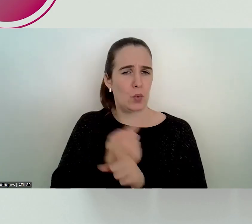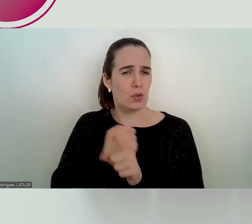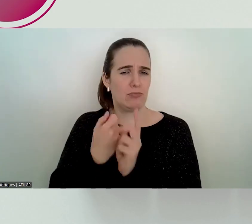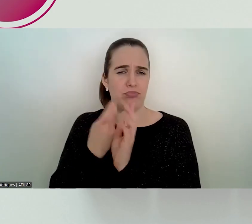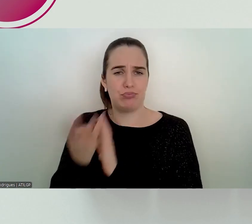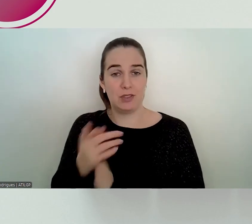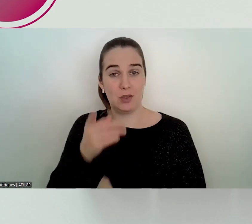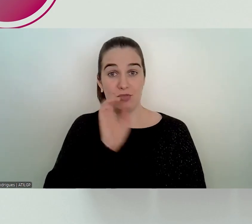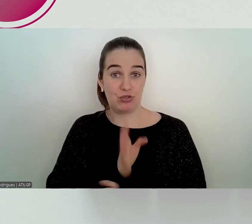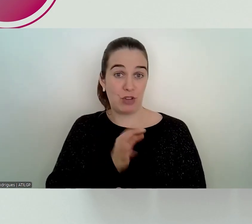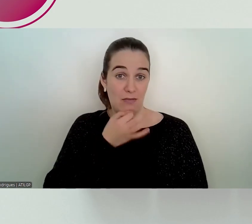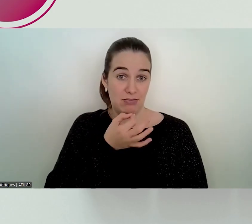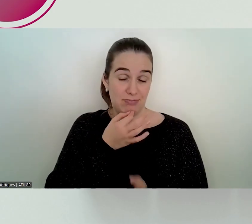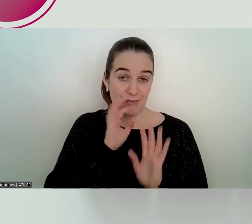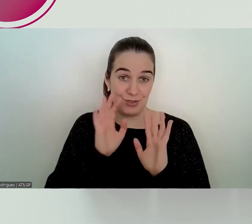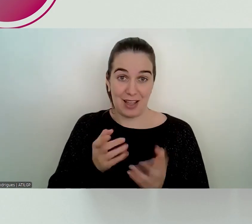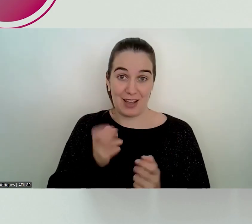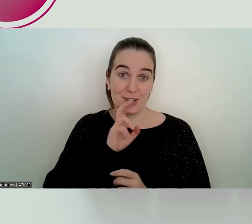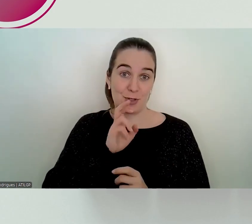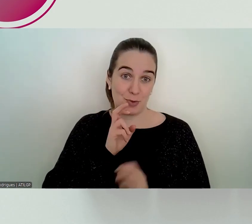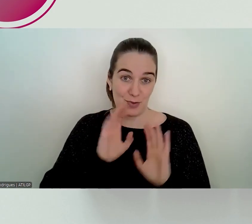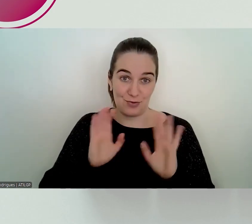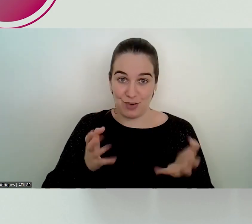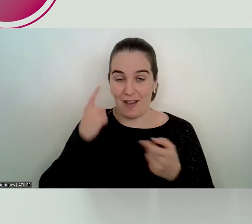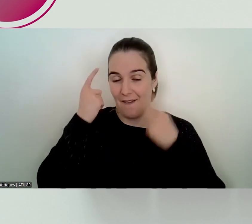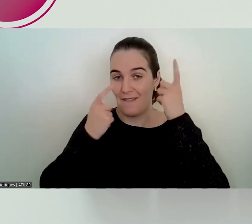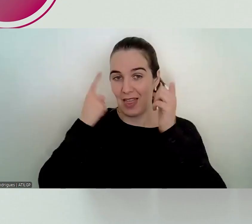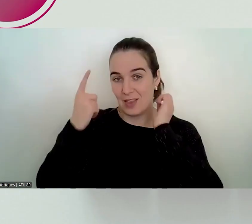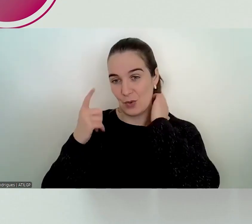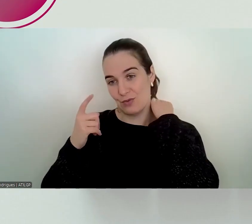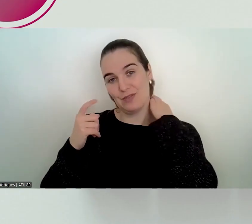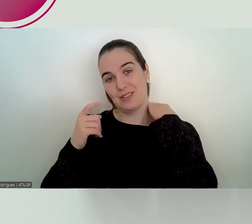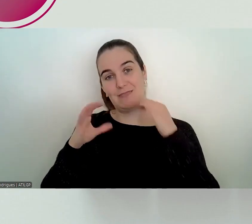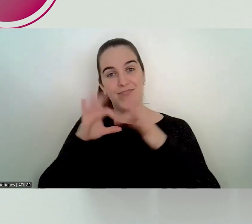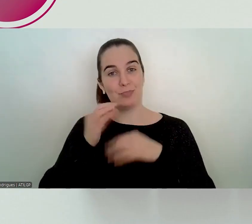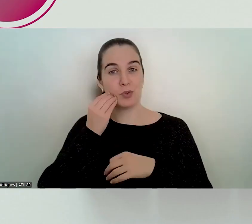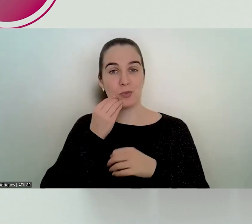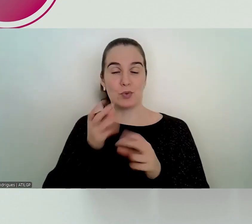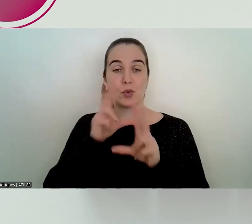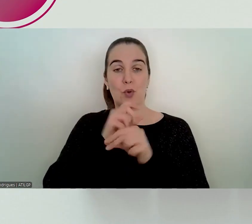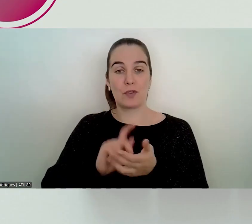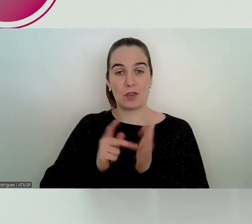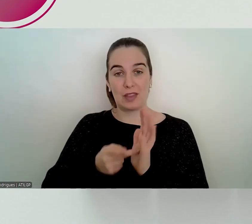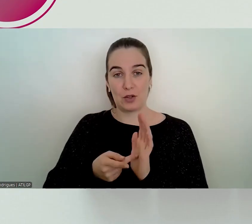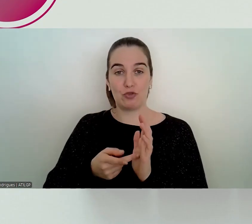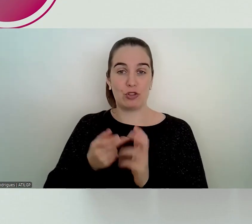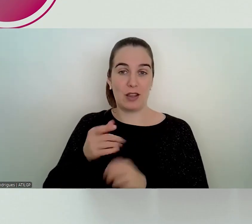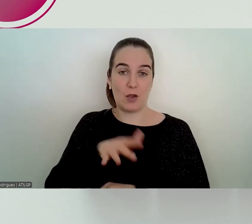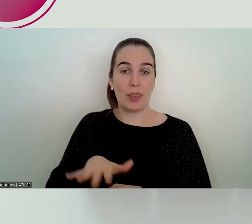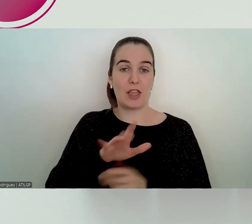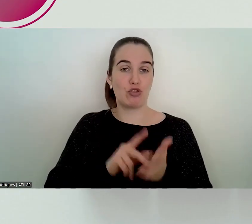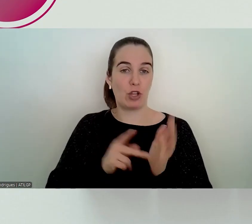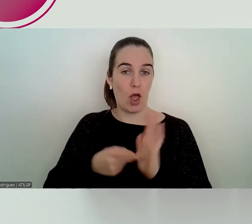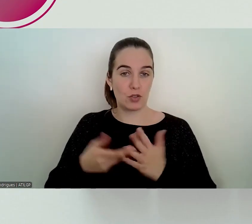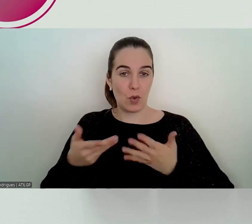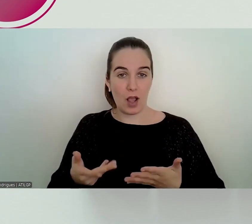de facto, fazer a ponte e refletindo neste novo contexto tecnológico, refletindo também